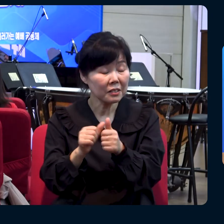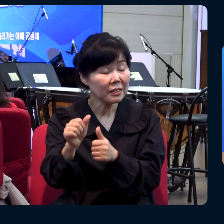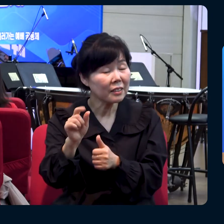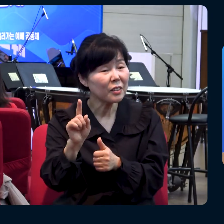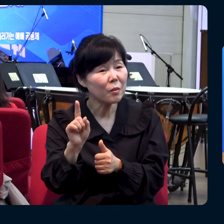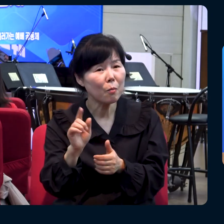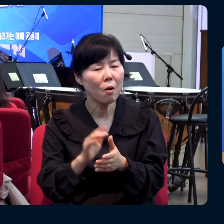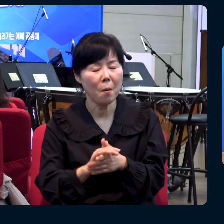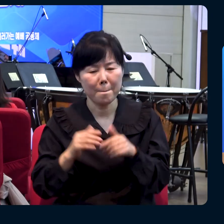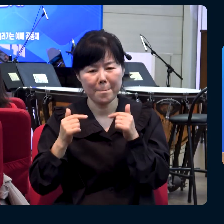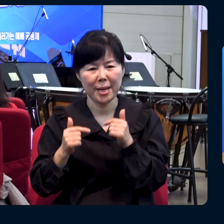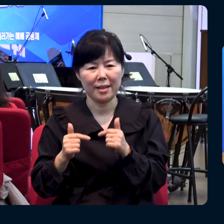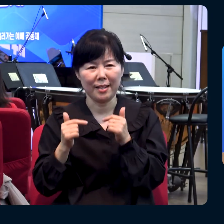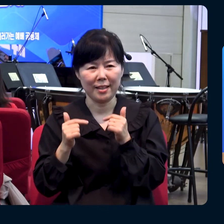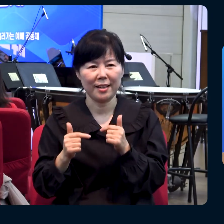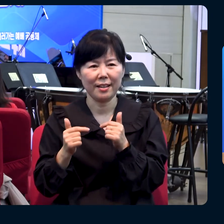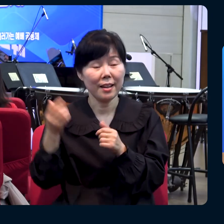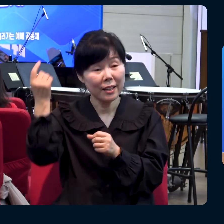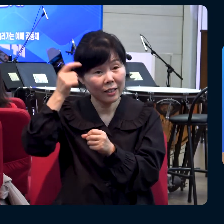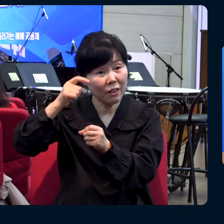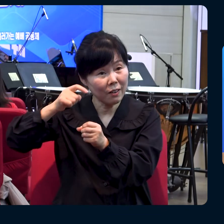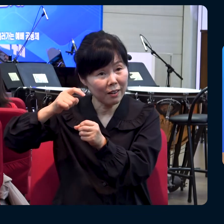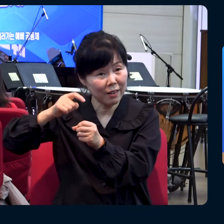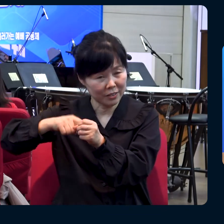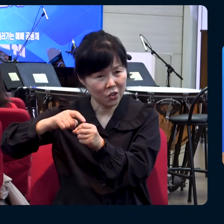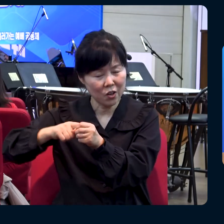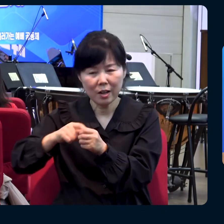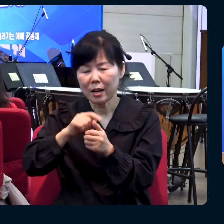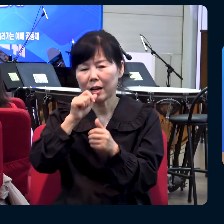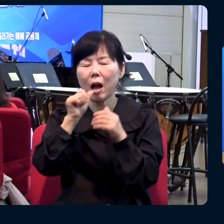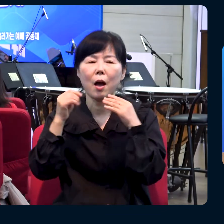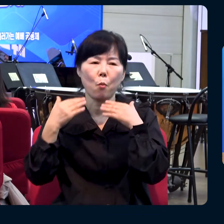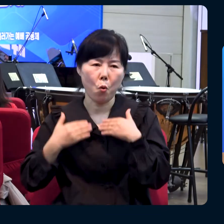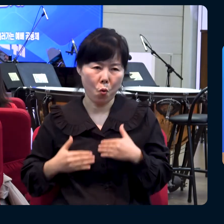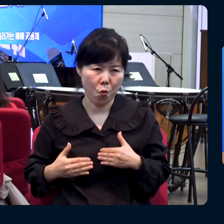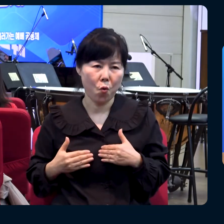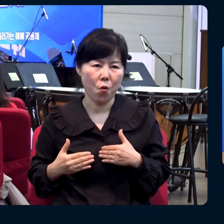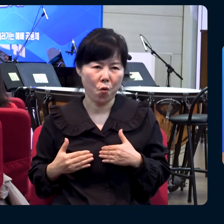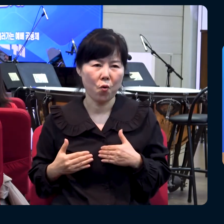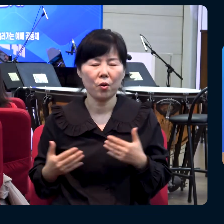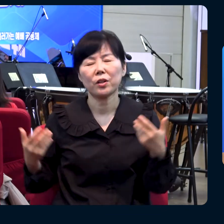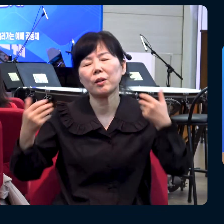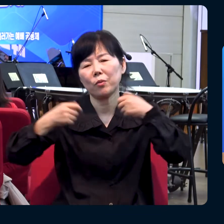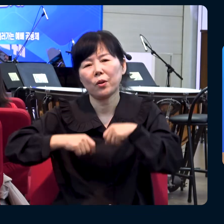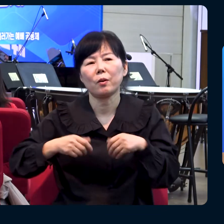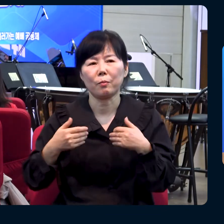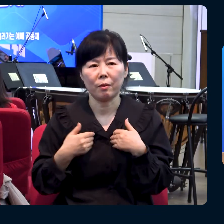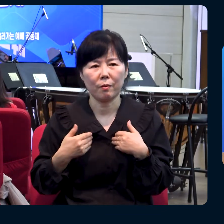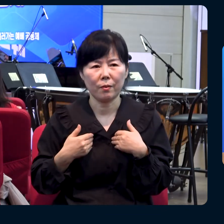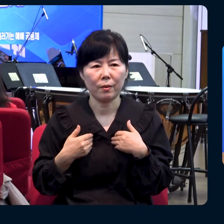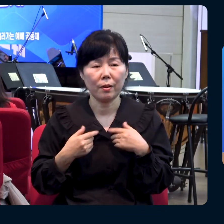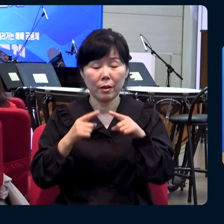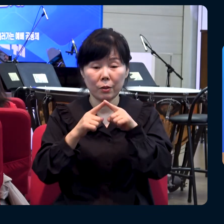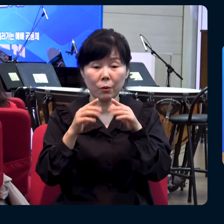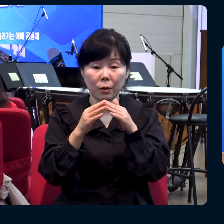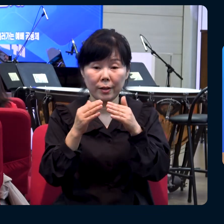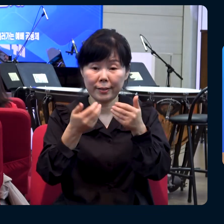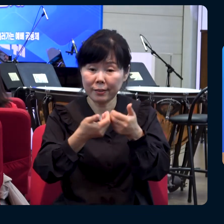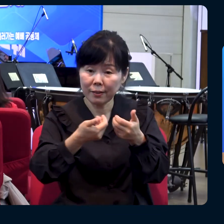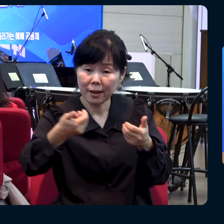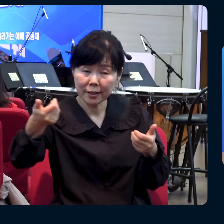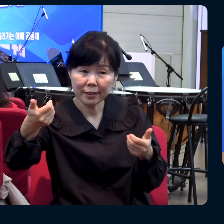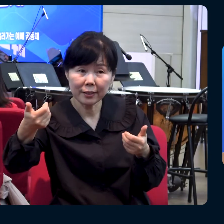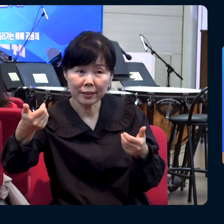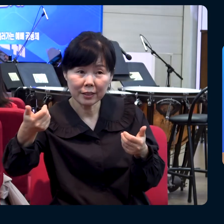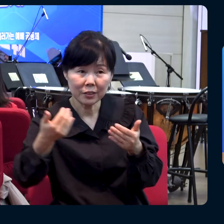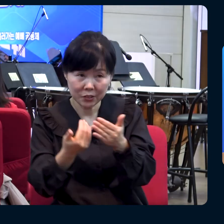승리는 뭐냐면 매일 영의 갑옷으로 내가 무장하는 것입니다. 성전을 떠나기 전에